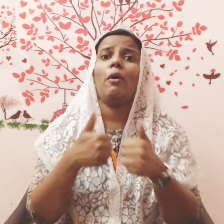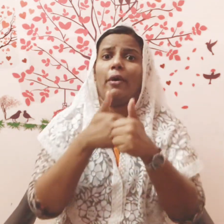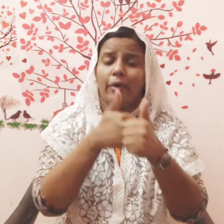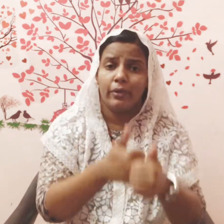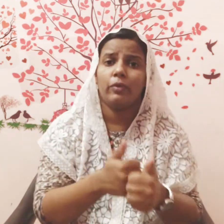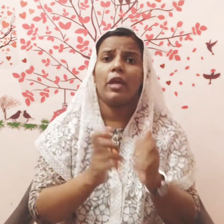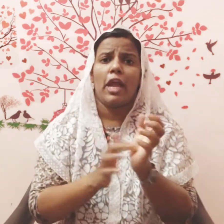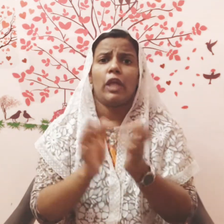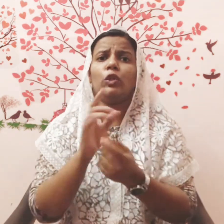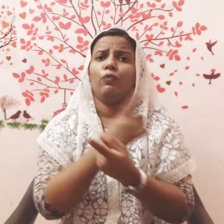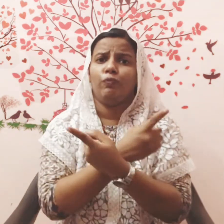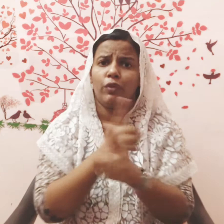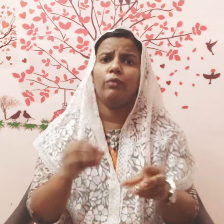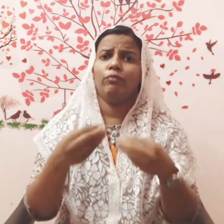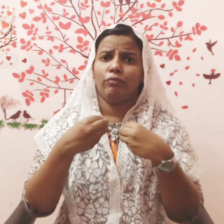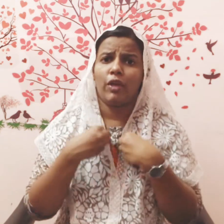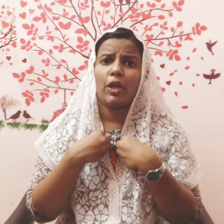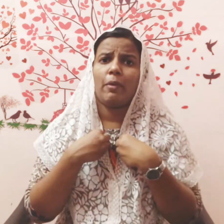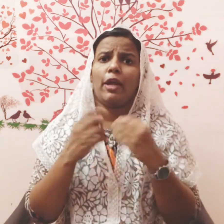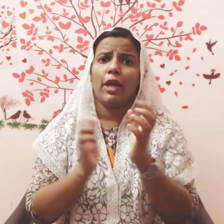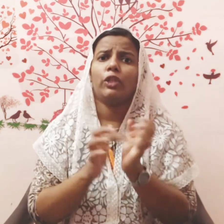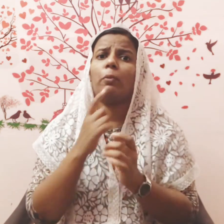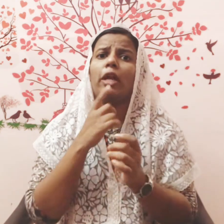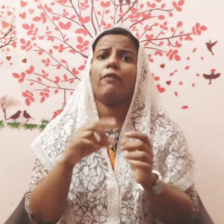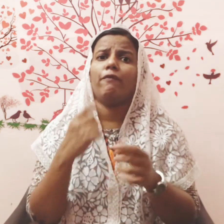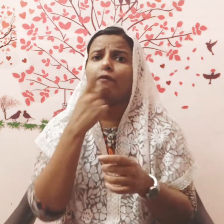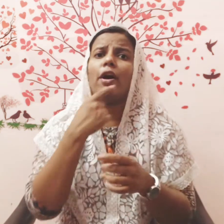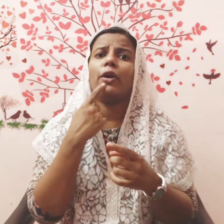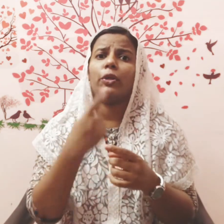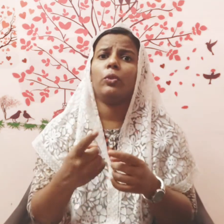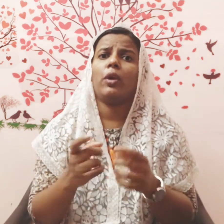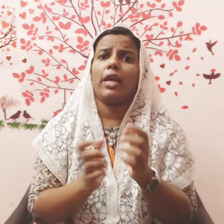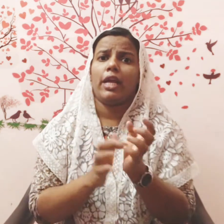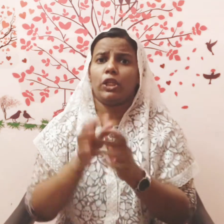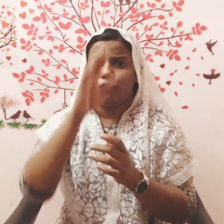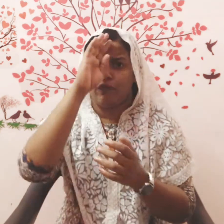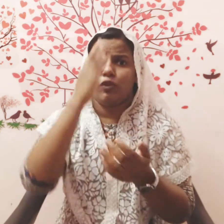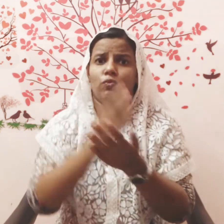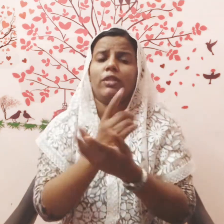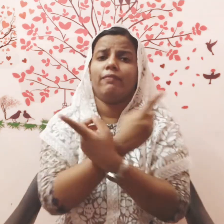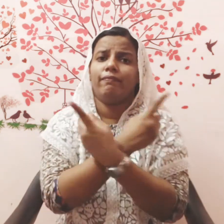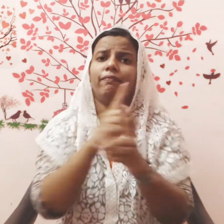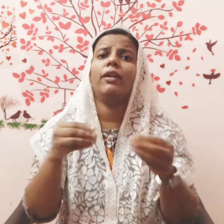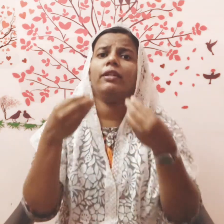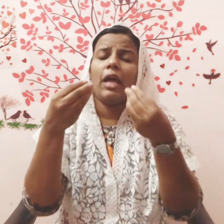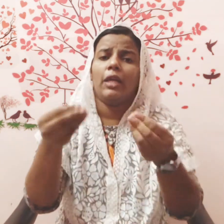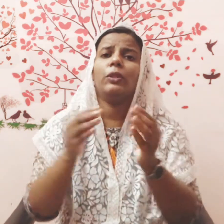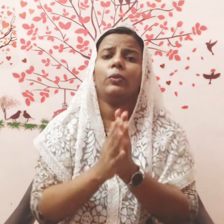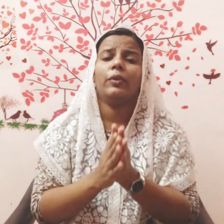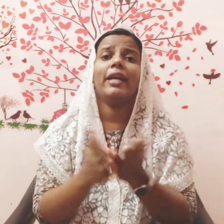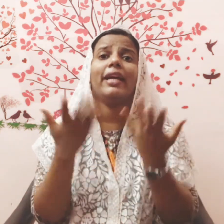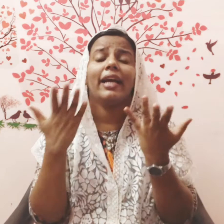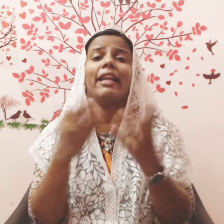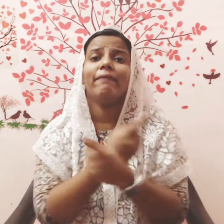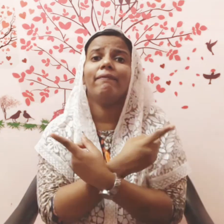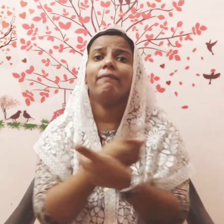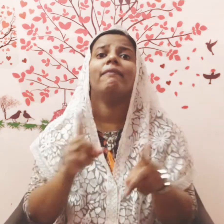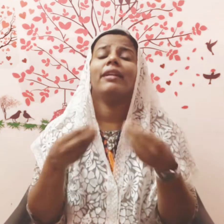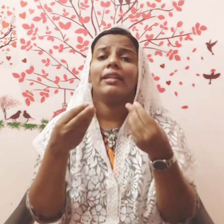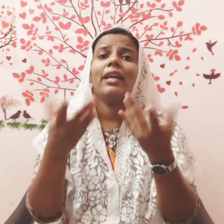യേശുവിൻ്റെ അടുക്കിലേക്കാണ് ചെല്ലുന്നത്, യേശുവാ എന്നെ വിടുവിക്കുന്നത്. അവൻ യേശു പറഞ്ഞ വാക്കുകൊണ്ടോ, നിന്റെ വിശ്വാസം നിന്നെ രക്ഷിച്ചിരിക്കുന്നു. അവളെ രക്ഷിച്ചത് എന്തുവാ, യേശു പറഞ്ഞ്